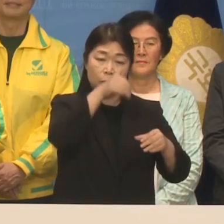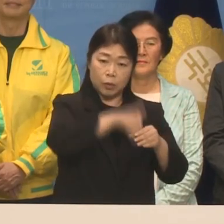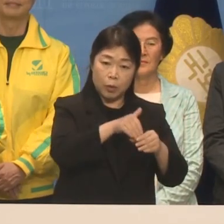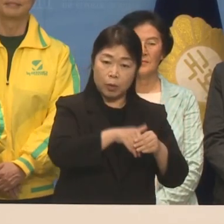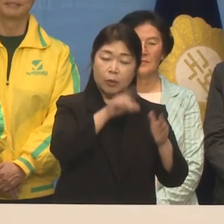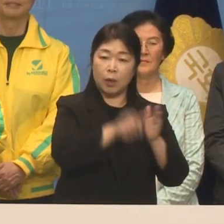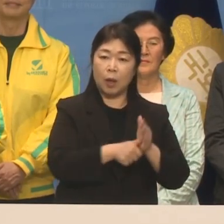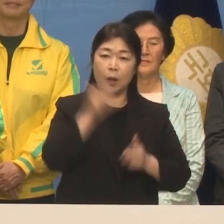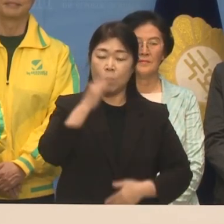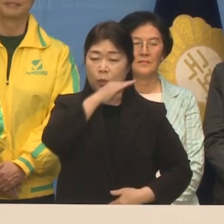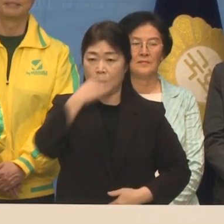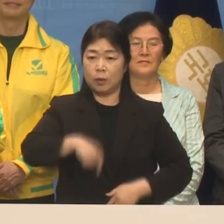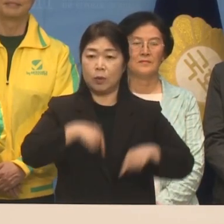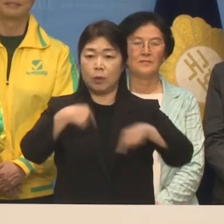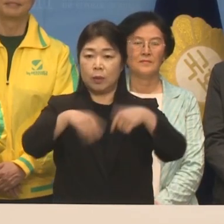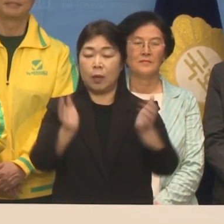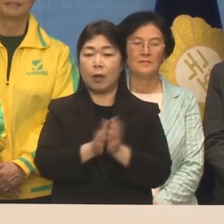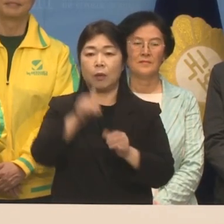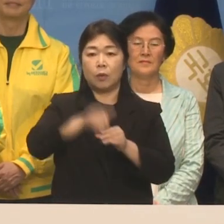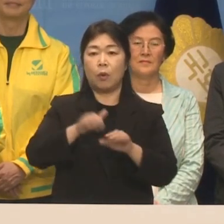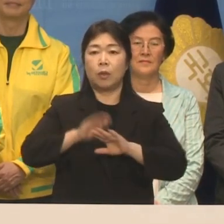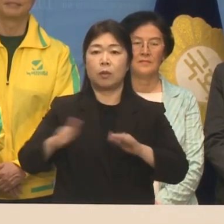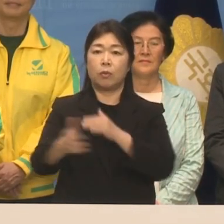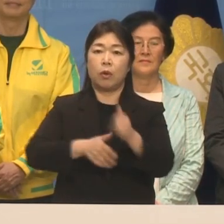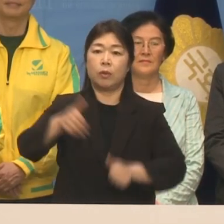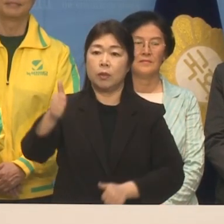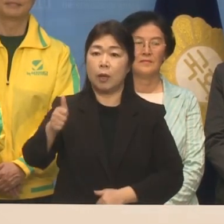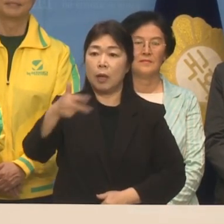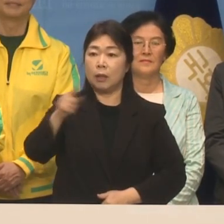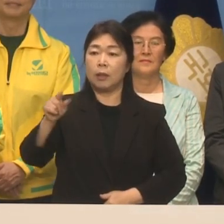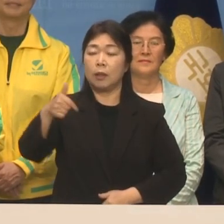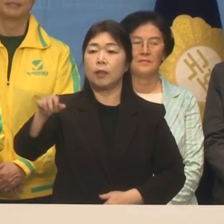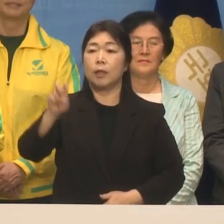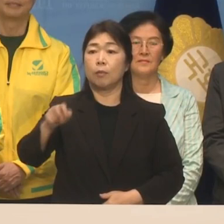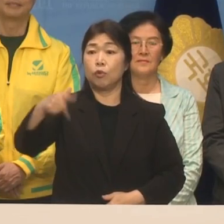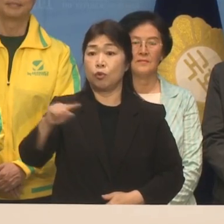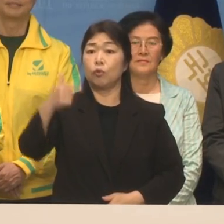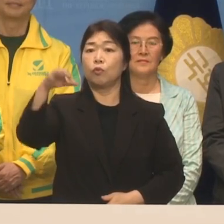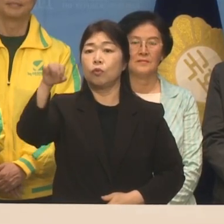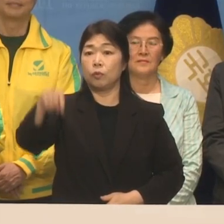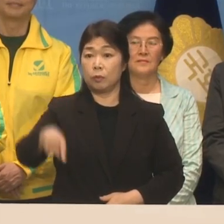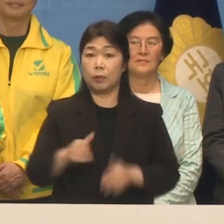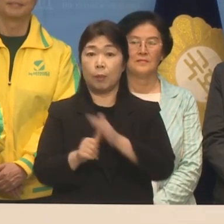녹색정의당 상임선대위원장이신 김준우 상임대표님 오셨습니다.